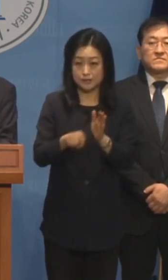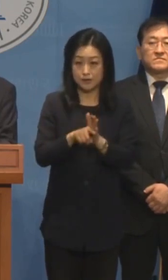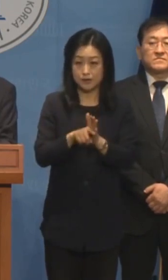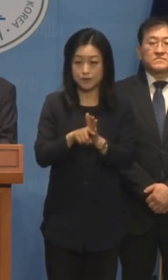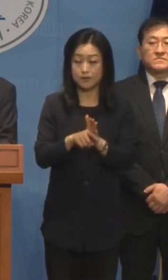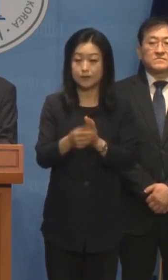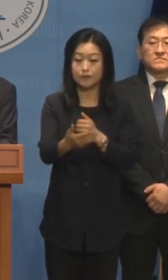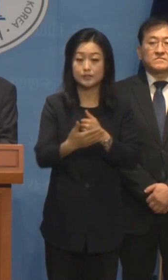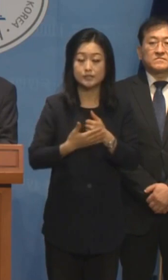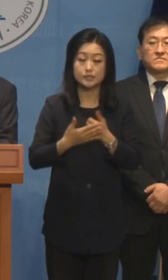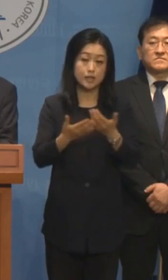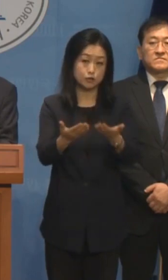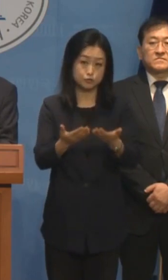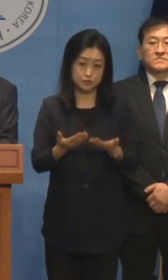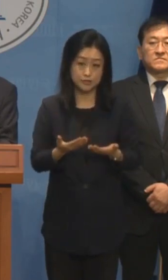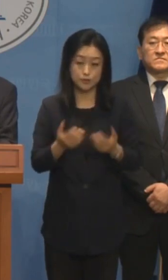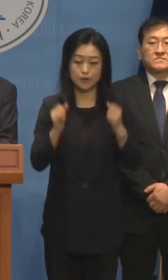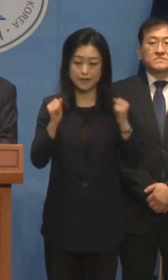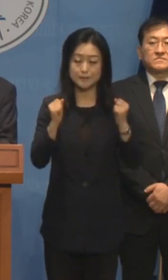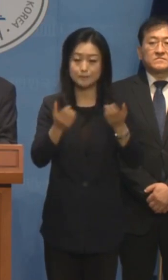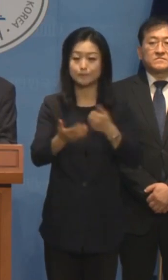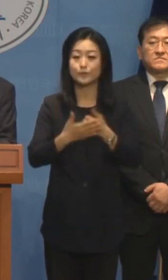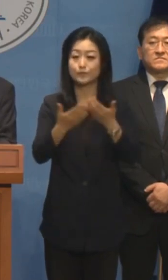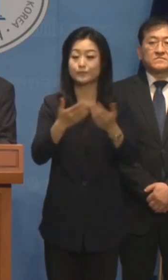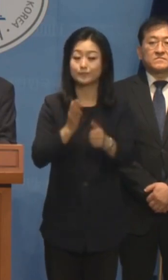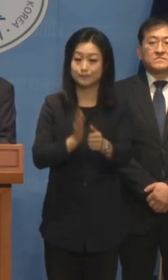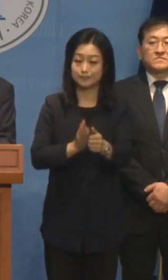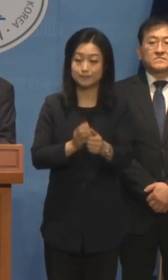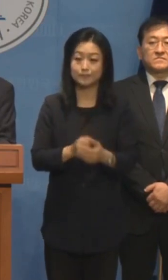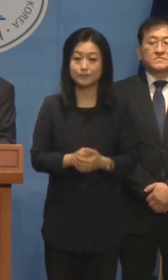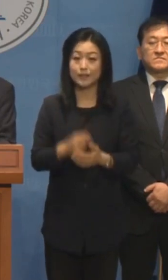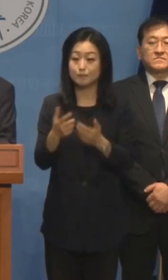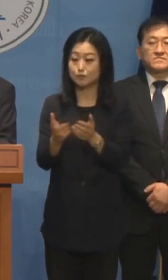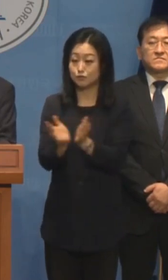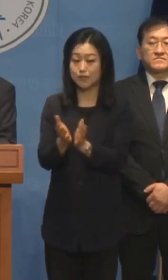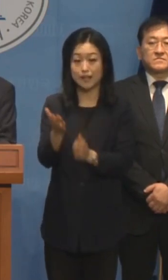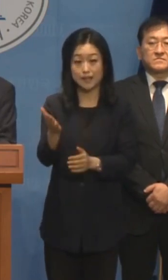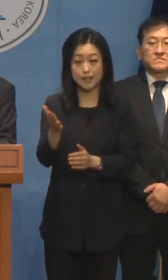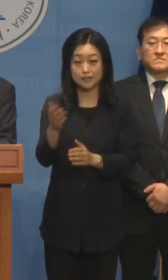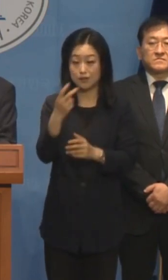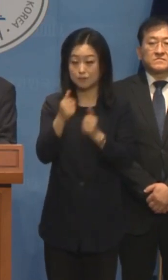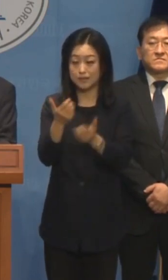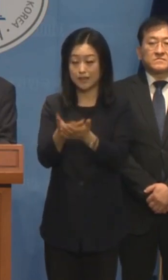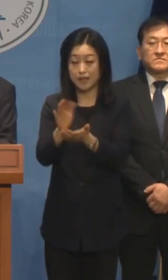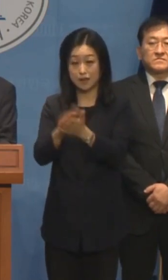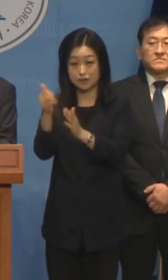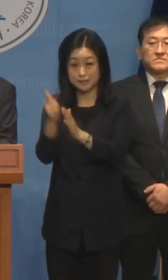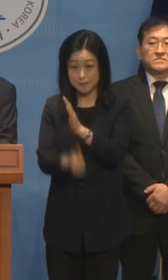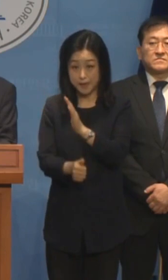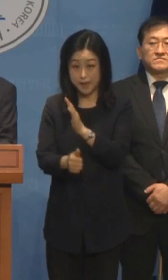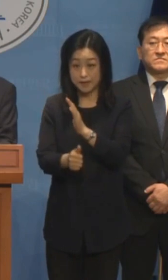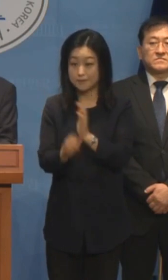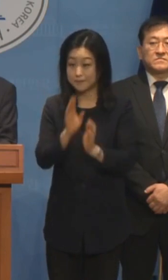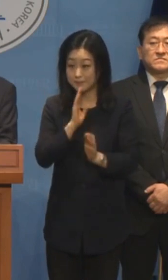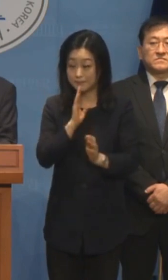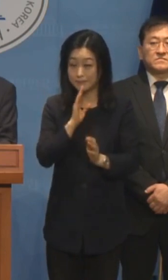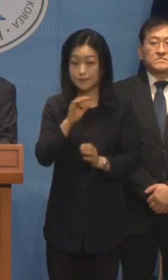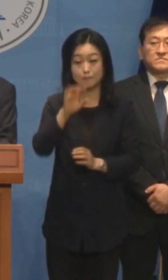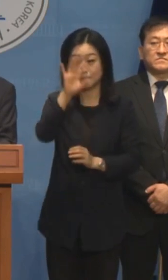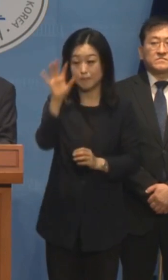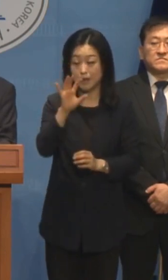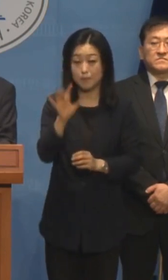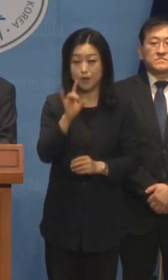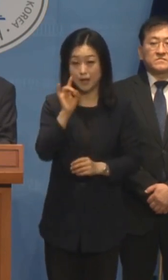국민 여러분께서 많은 응원 부탁드립니다. 민주당이 실패한 검찰개혁, 같은 실수를 반복해서는